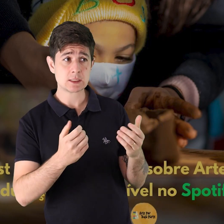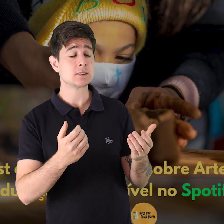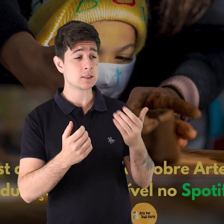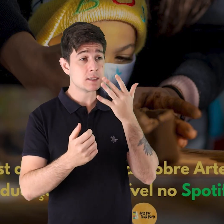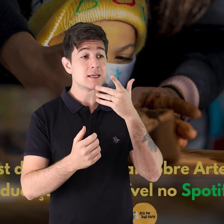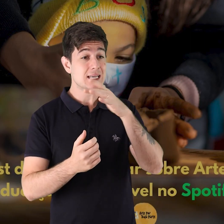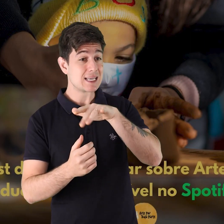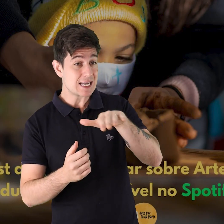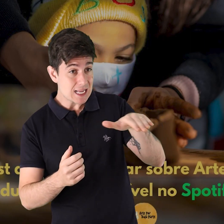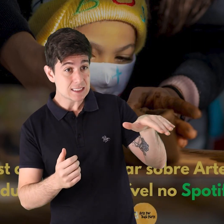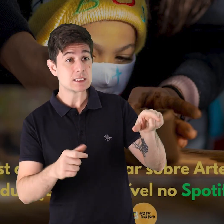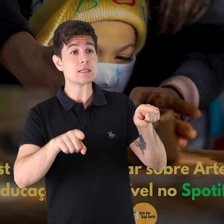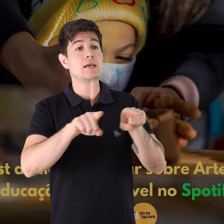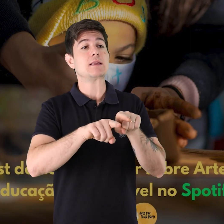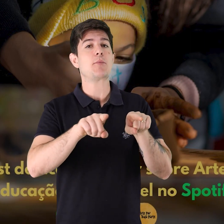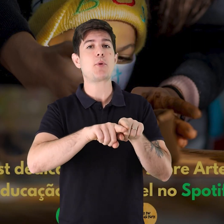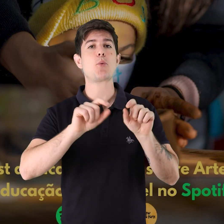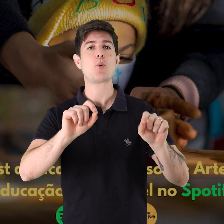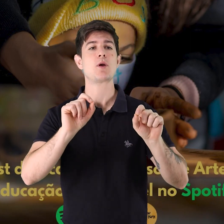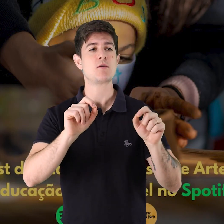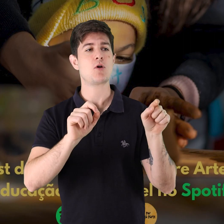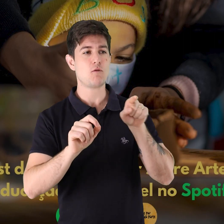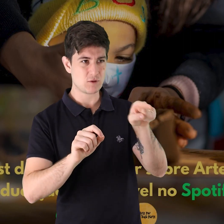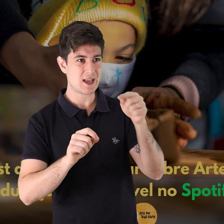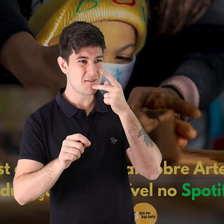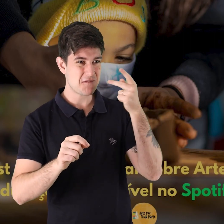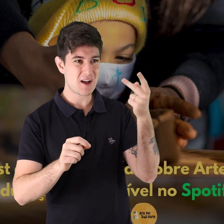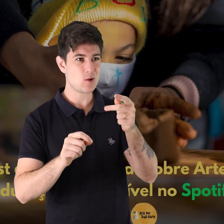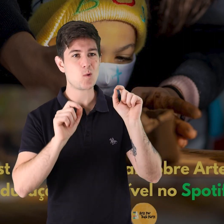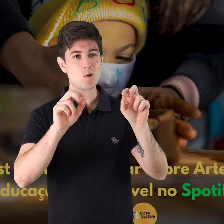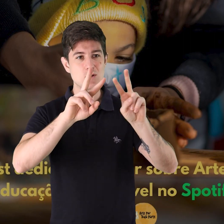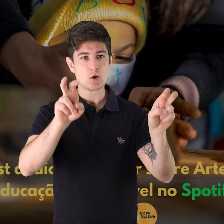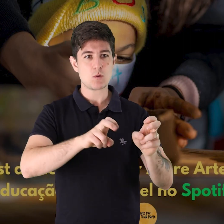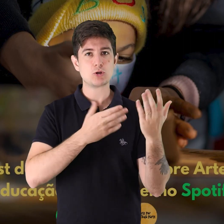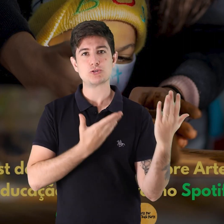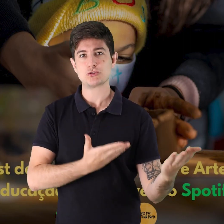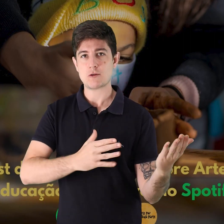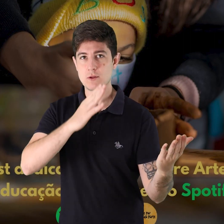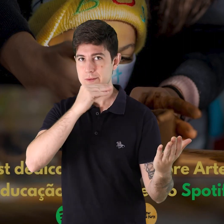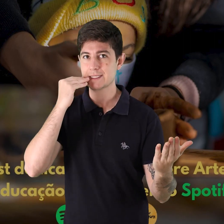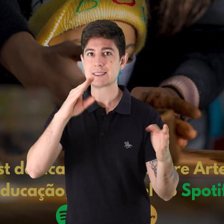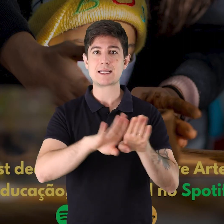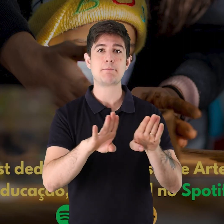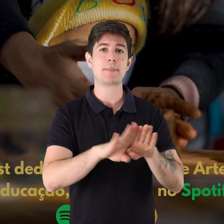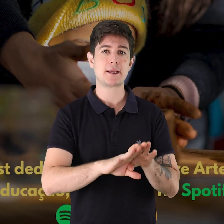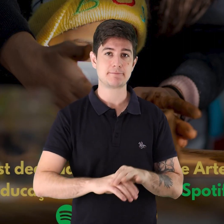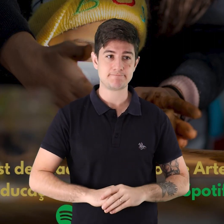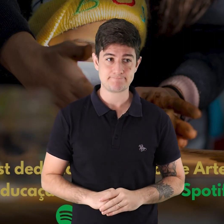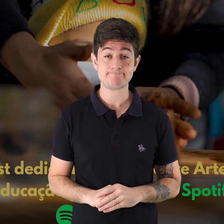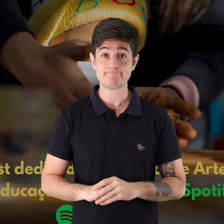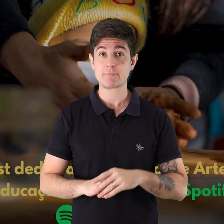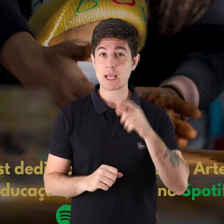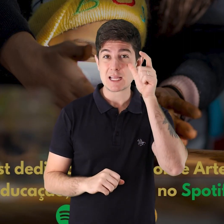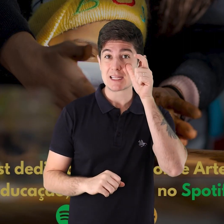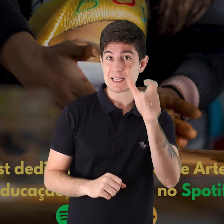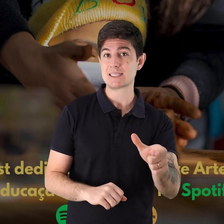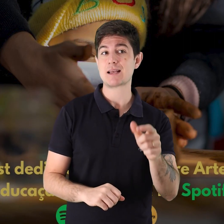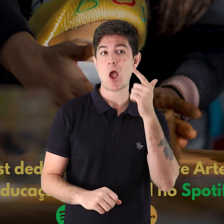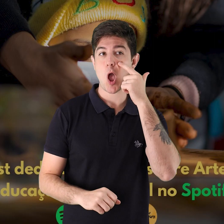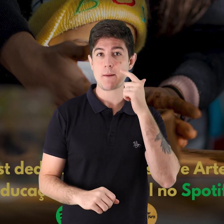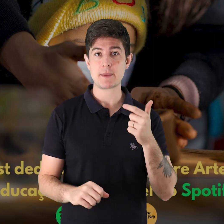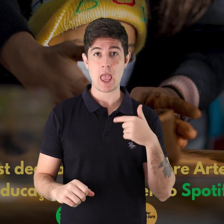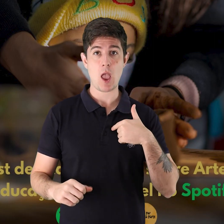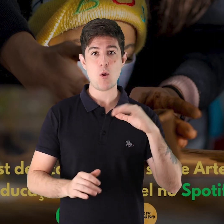só para as crianças, Paty, mas isso que você trouxe, esse ponto que você trouxe também para os jovens e adolescentes. Olha que